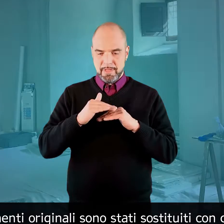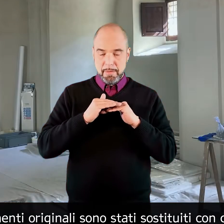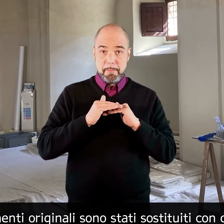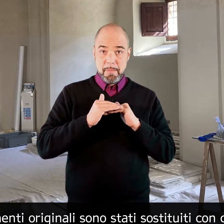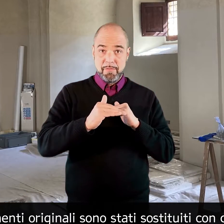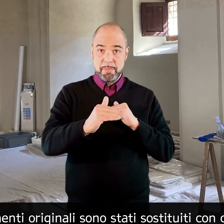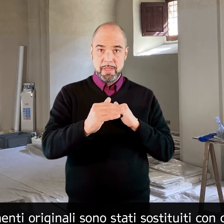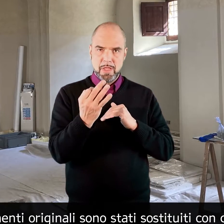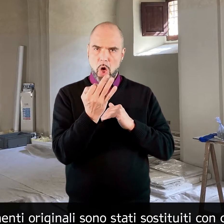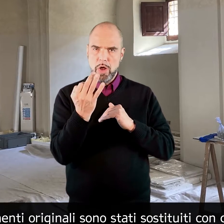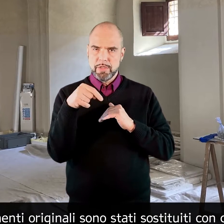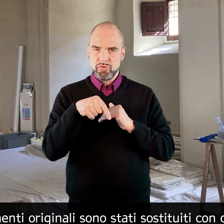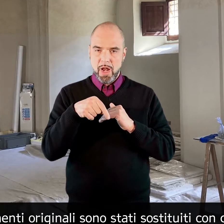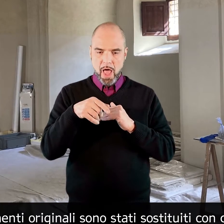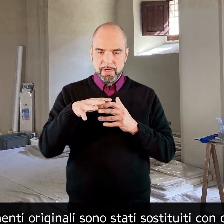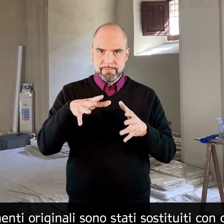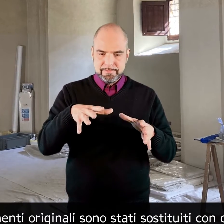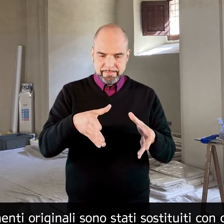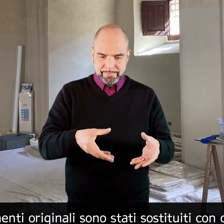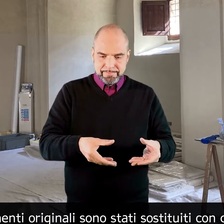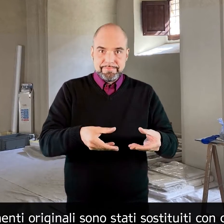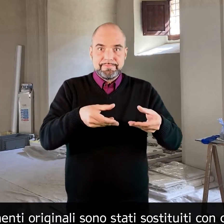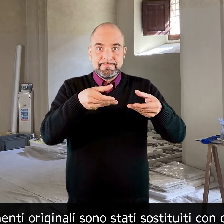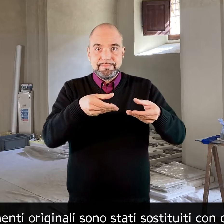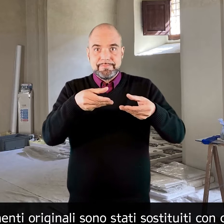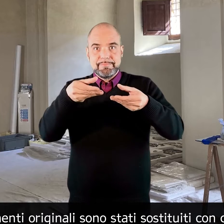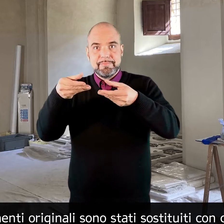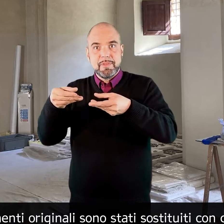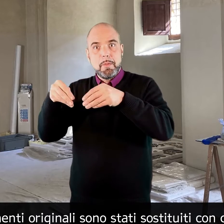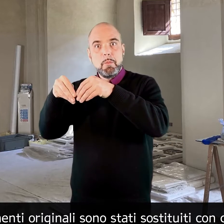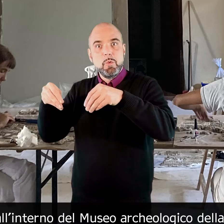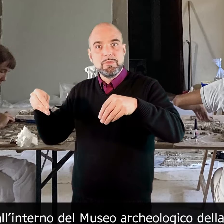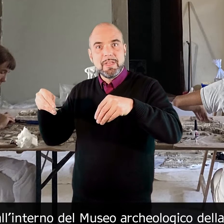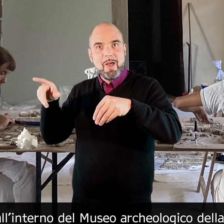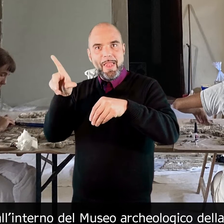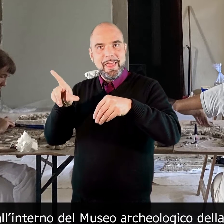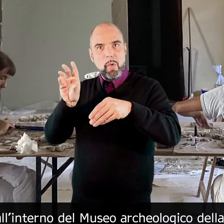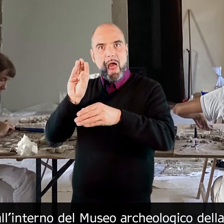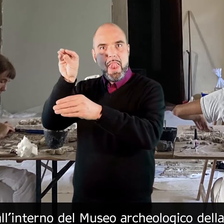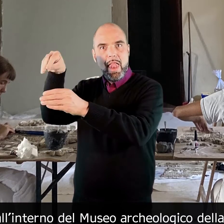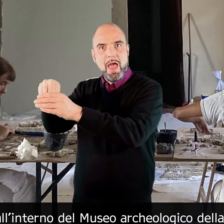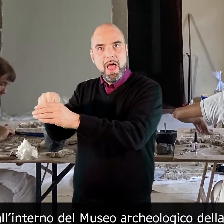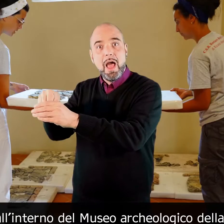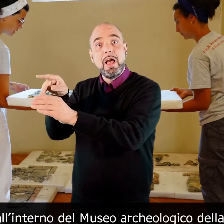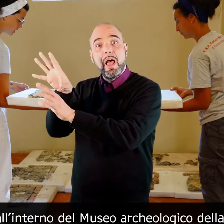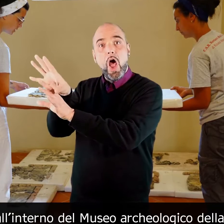I pavimenti originali sono stati sostituiti con copie E ricostruiti all'interno del Museo